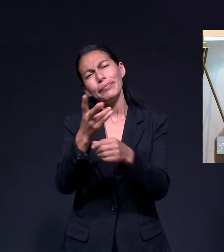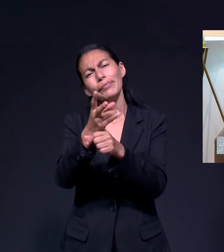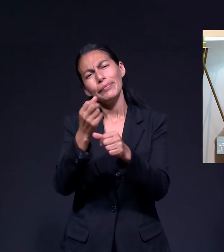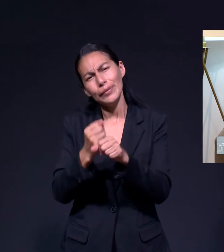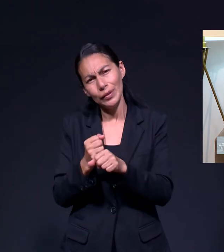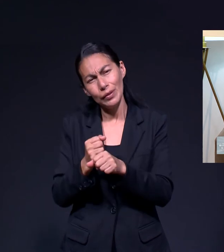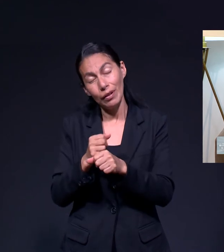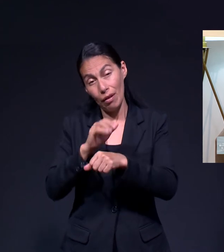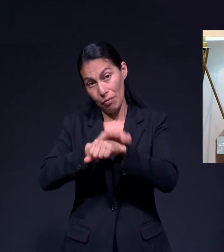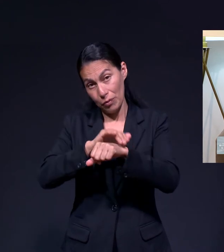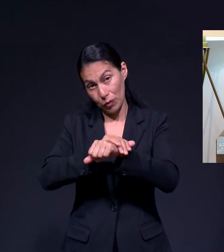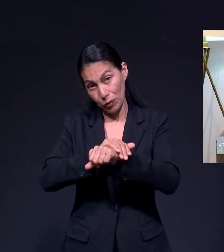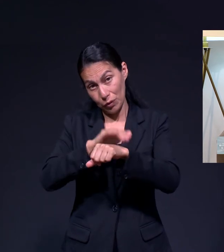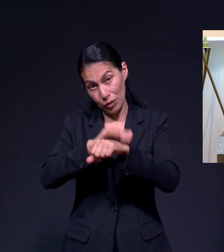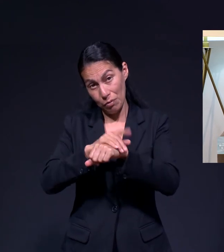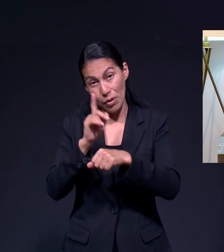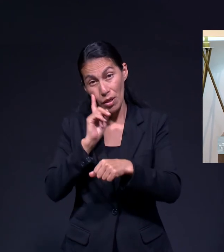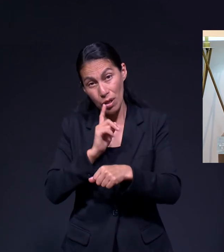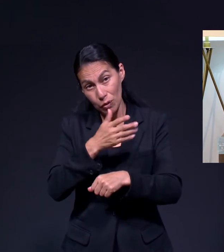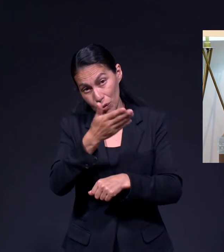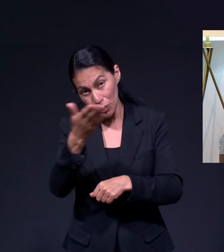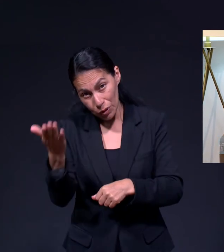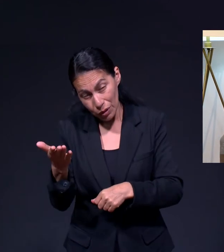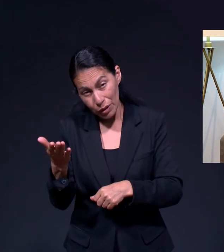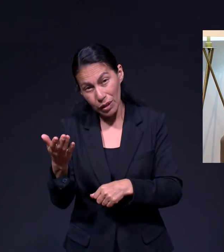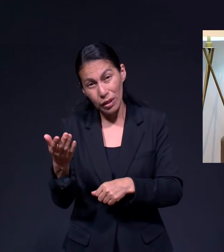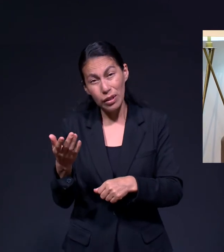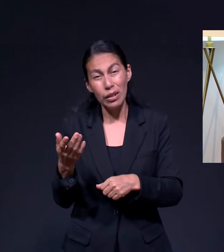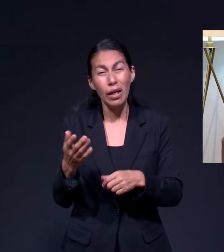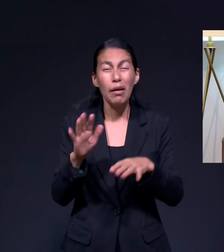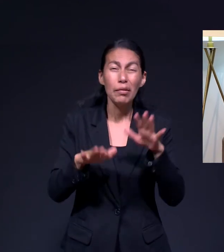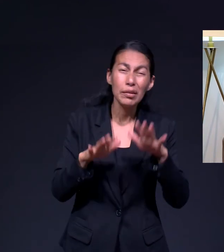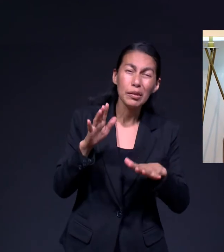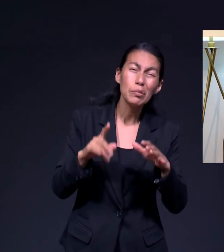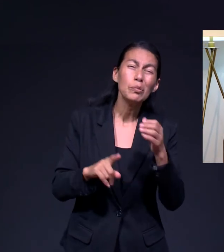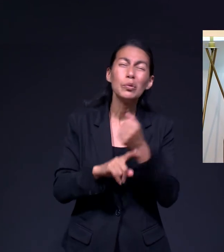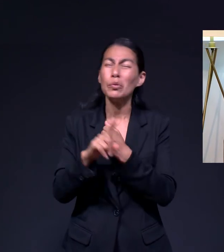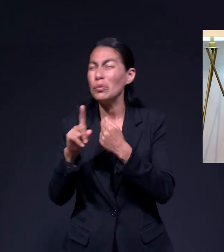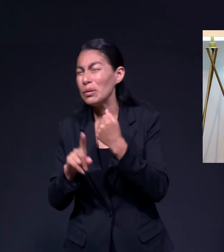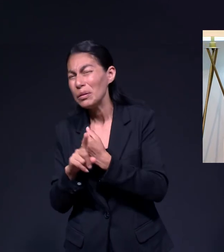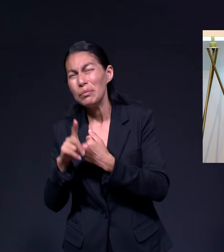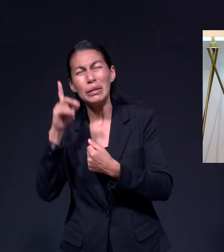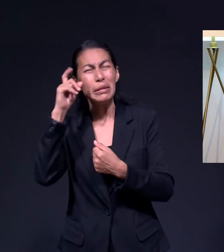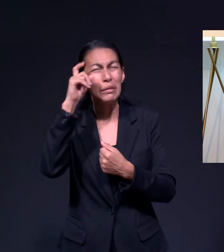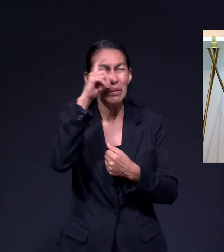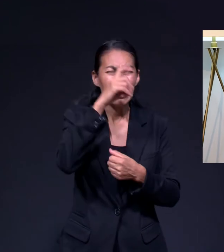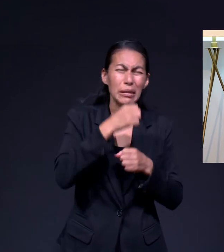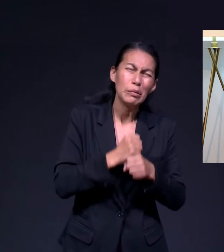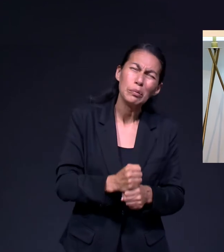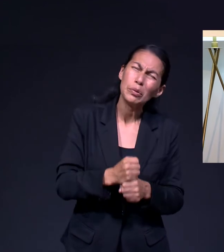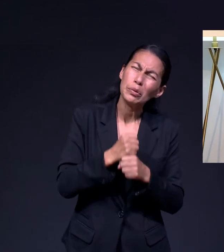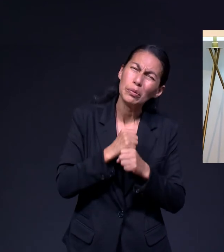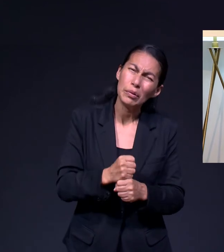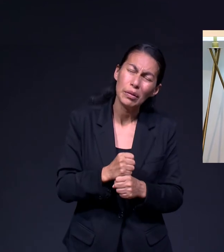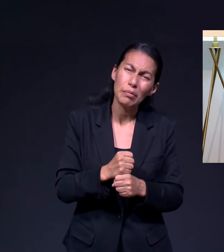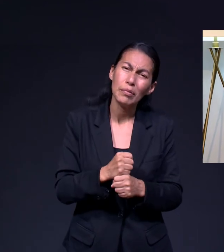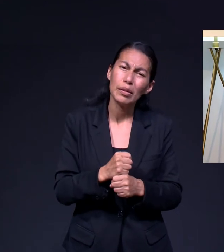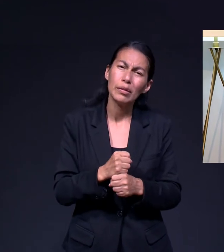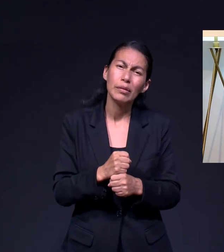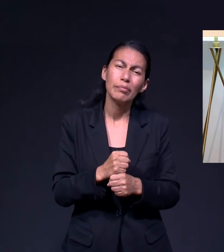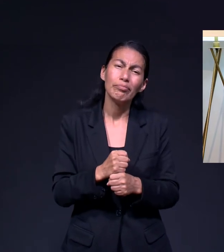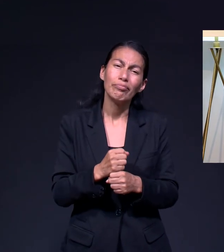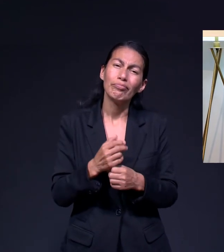invitación a todos mis amigos y amigas no importa la situación que estés viviendo en estos